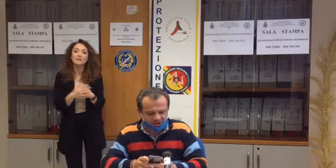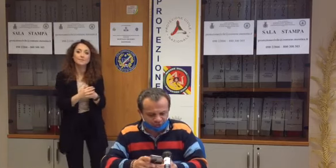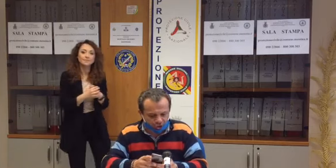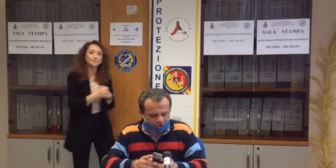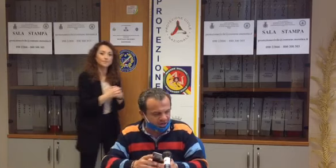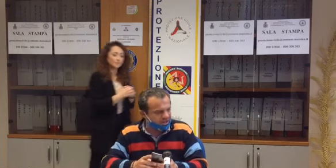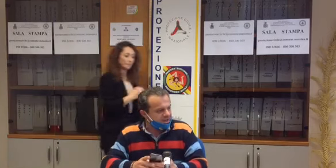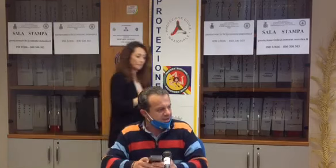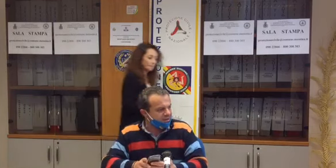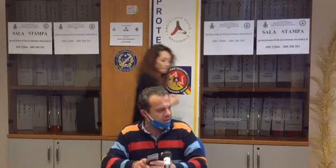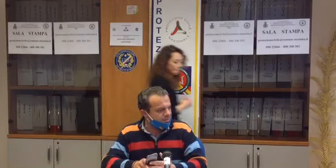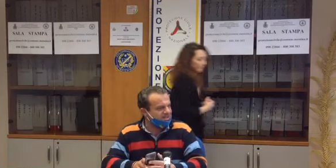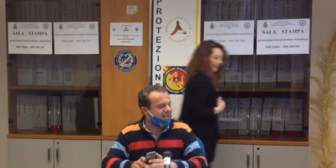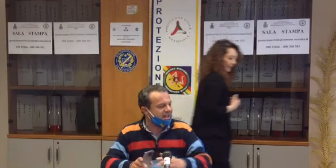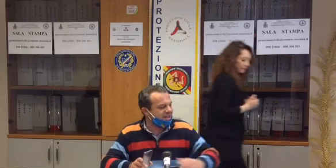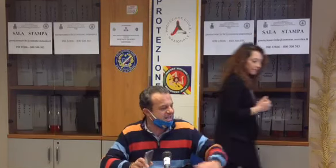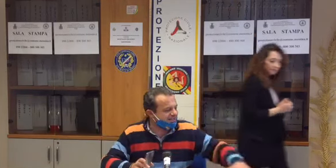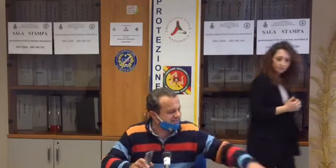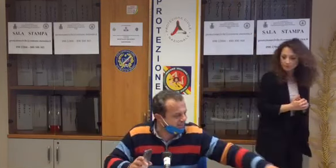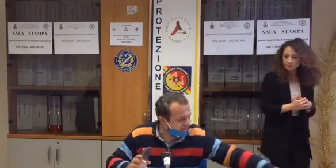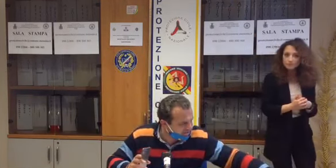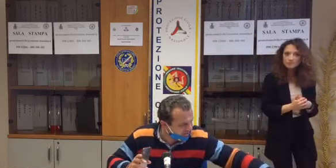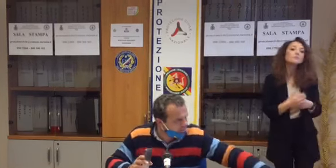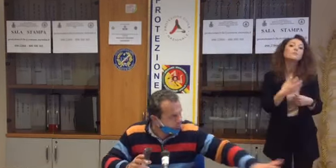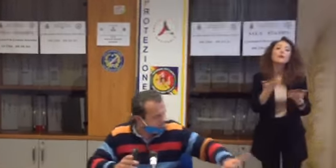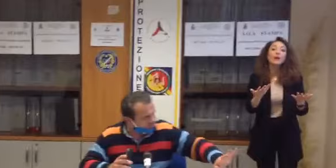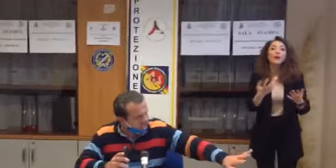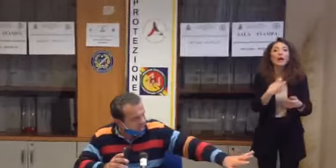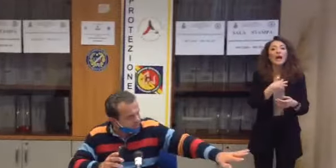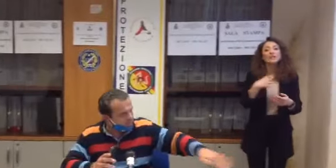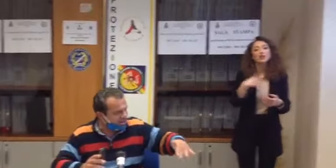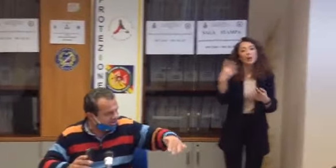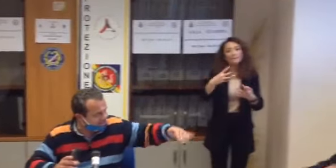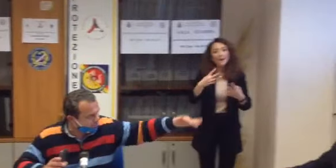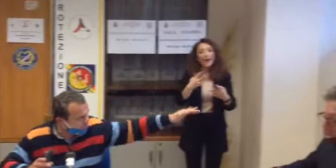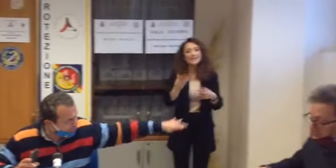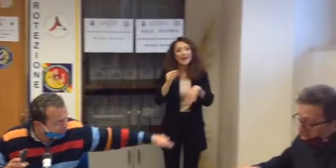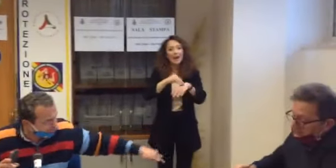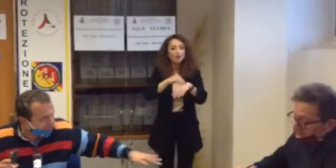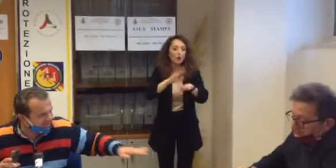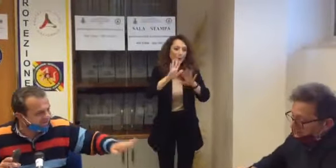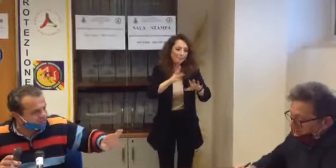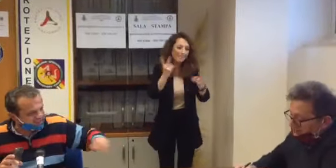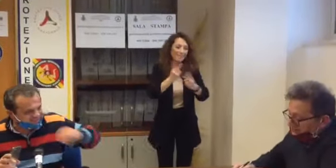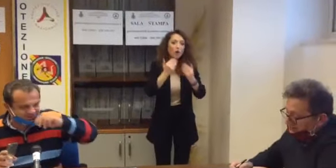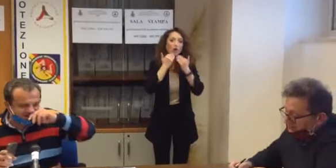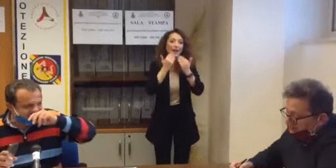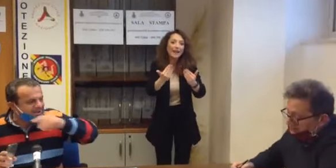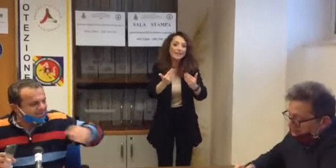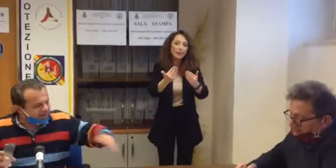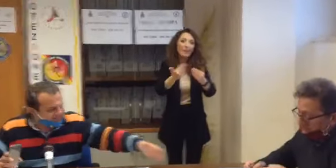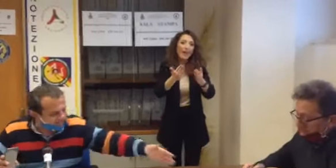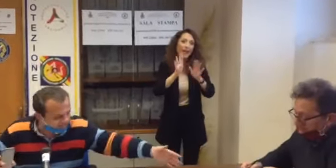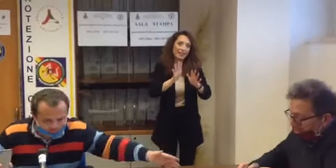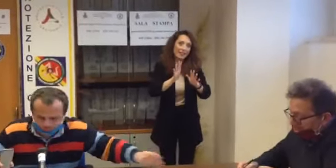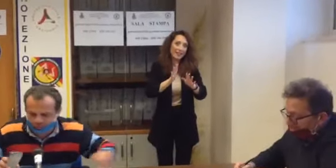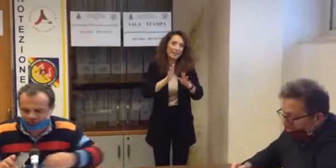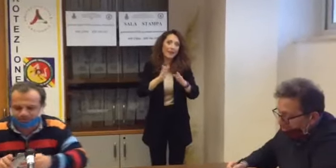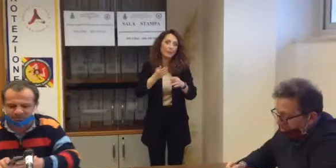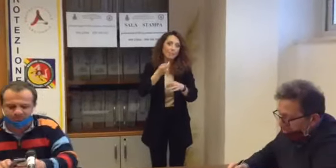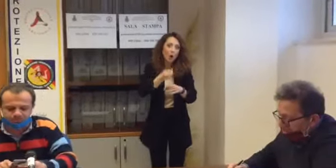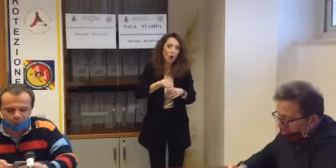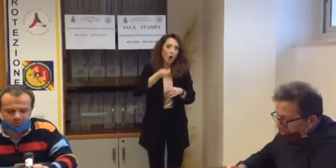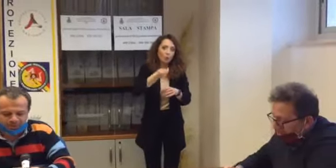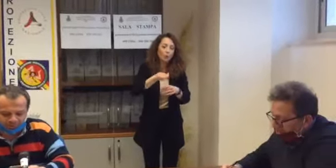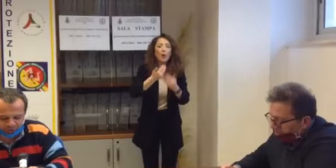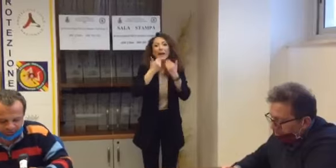Ci aggiorni? Normalmente i ringraziamenti li cominciamo e li andiamo un po' diluendo le varie notizie, grazie a Dio sono